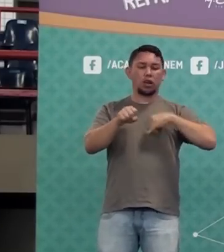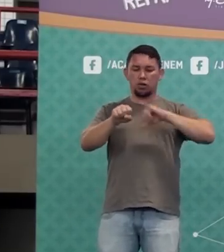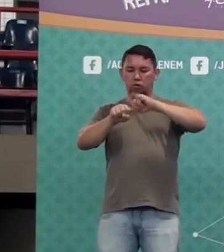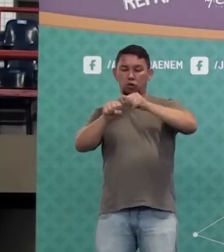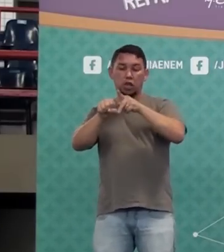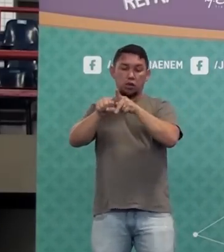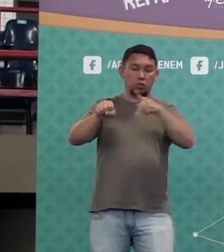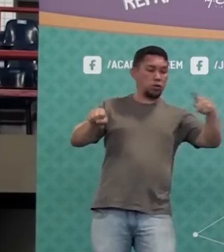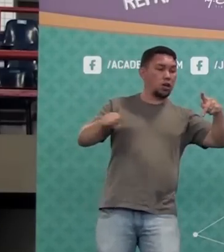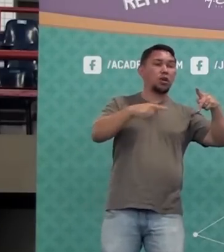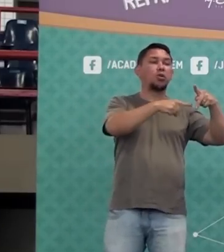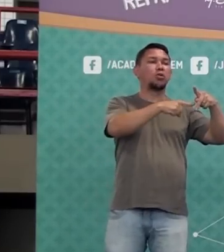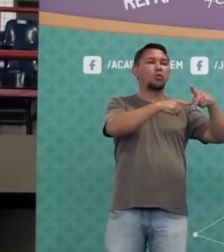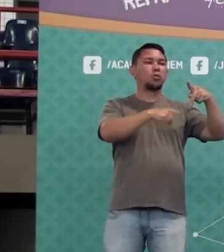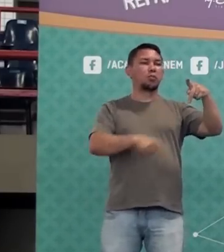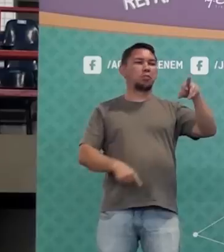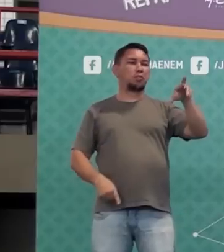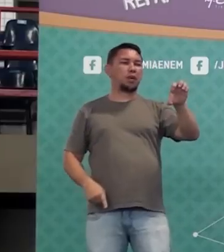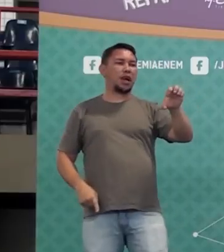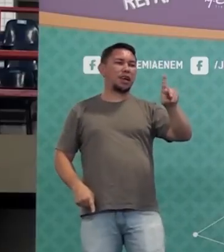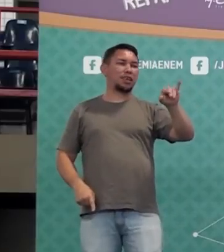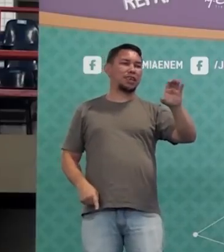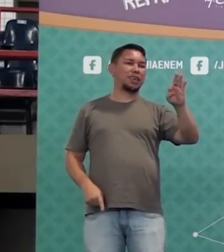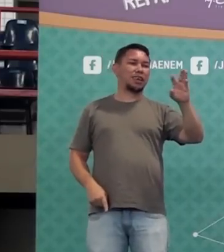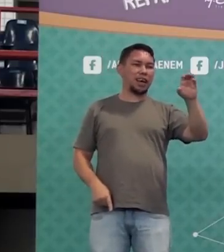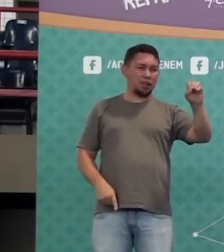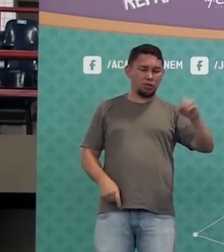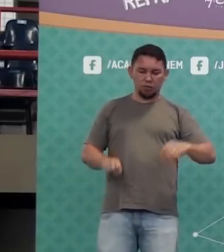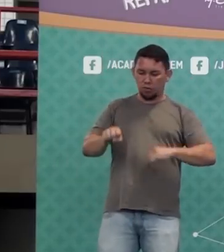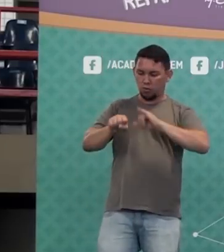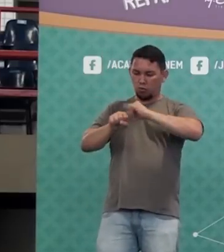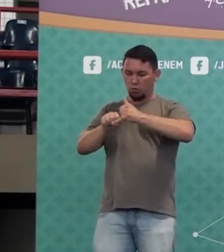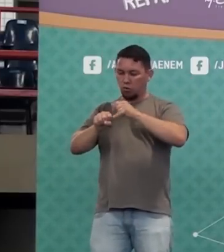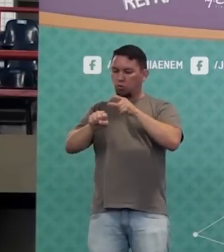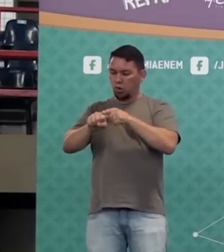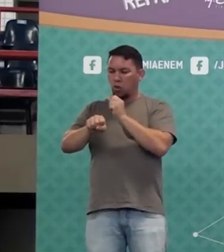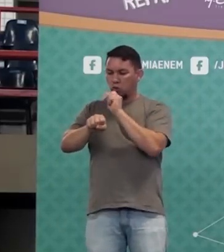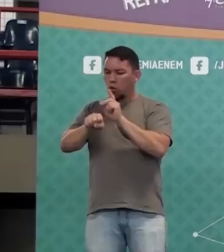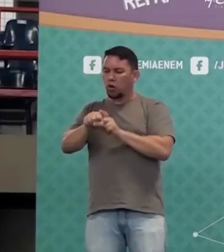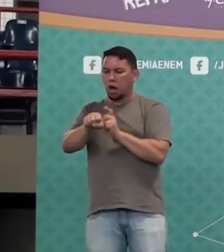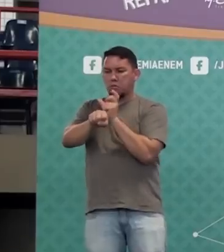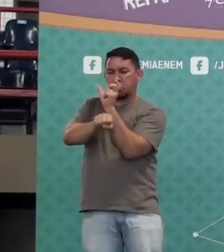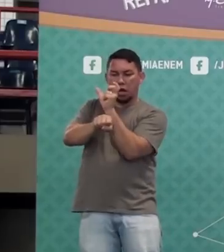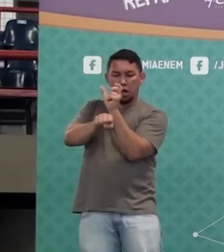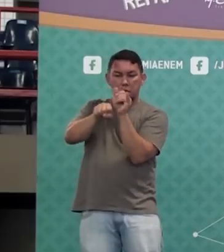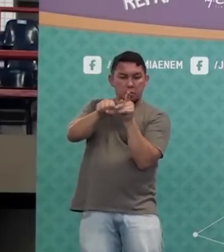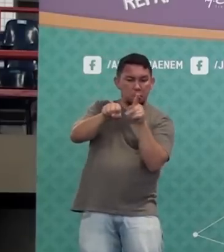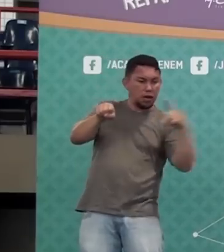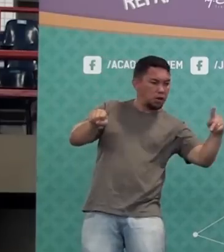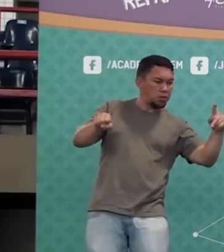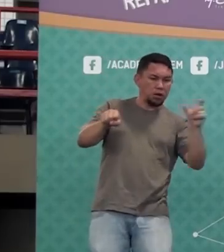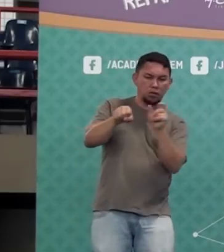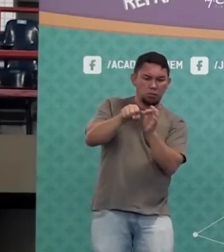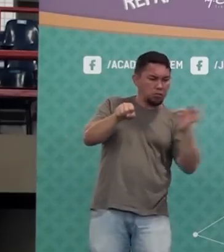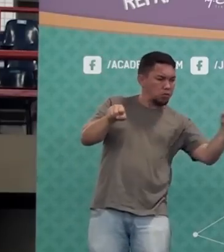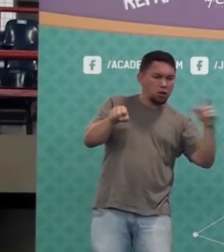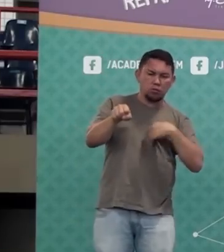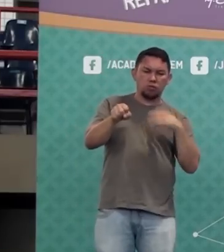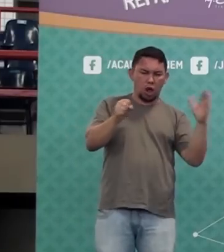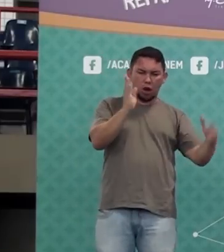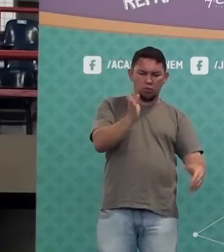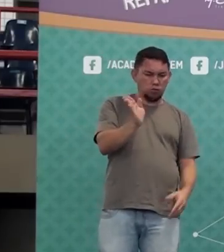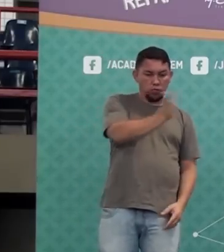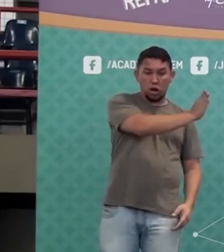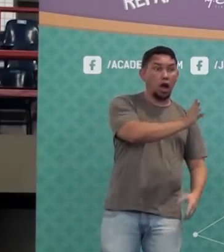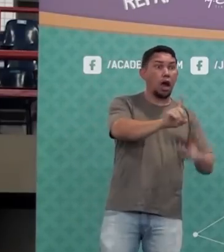uma coisa é essencial quando não pode faltar. Mas lá na frente, esse mesmo aluno estuda